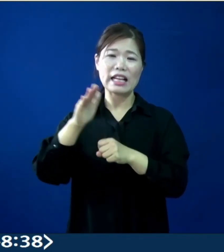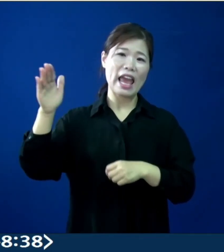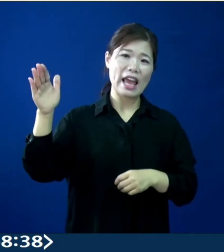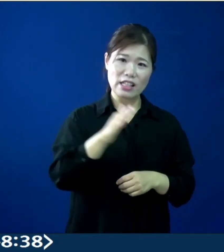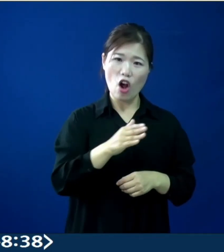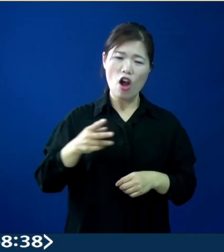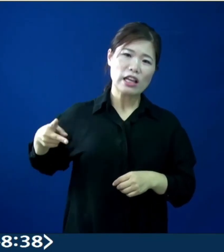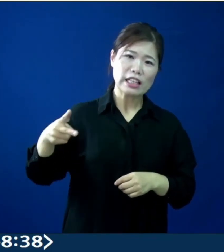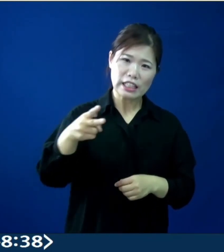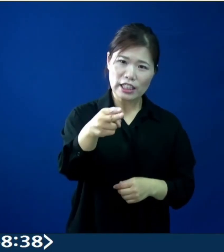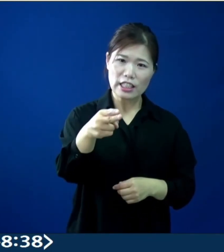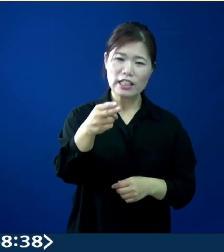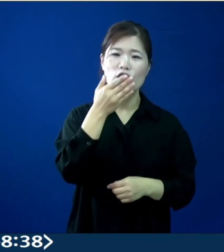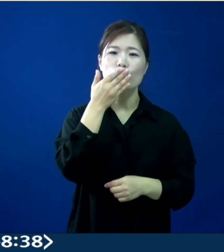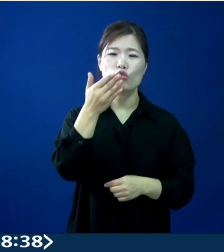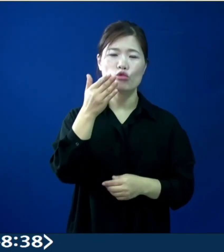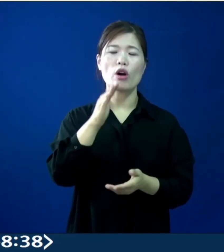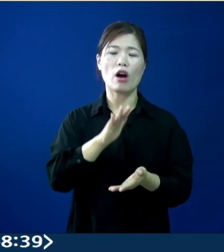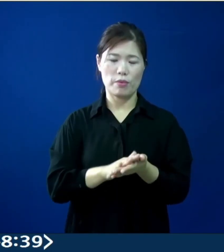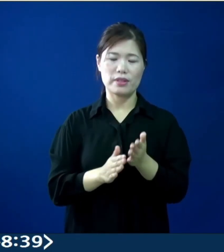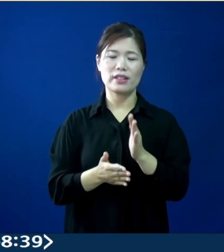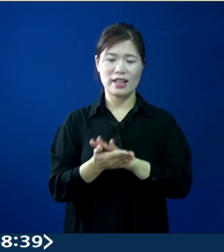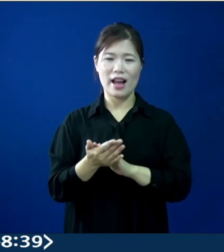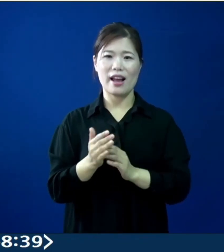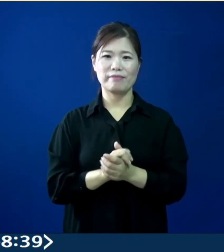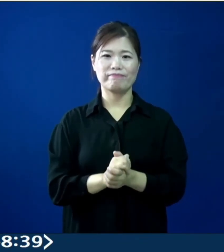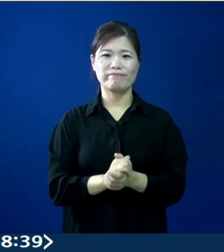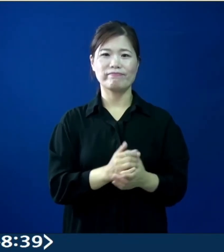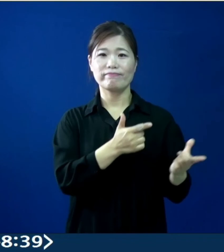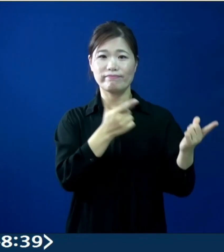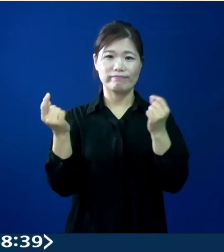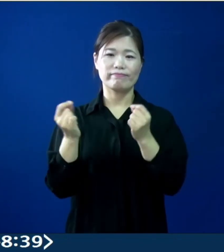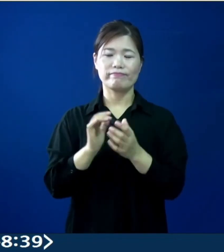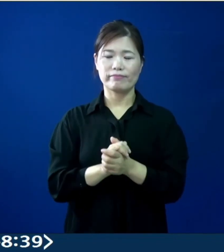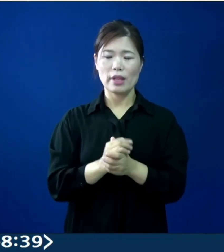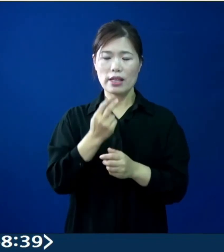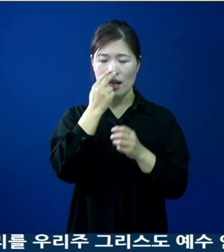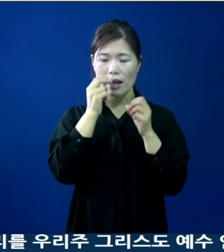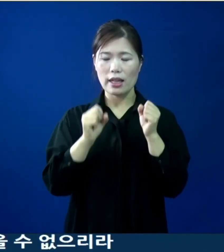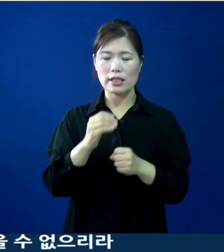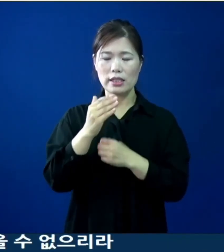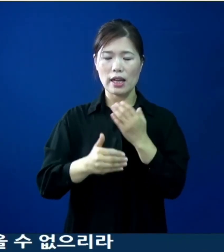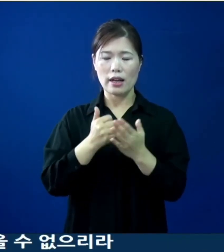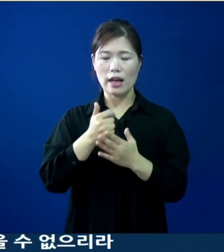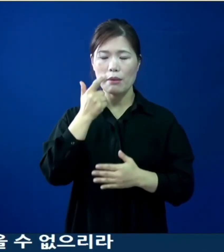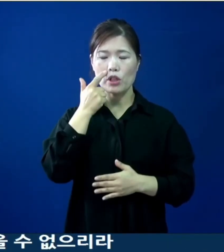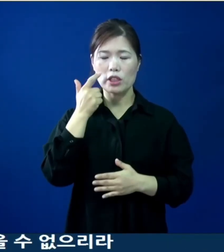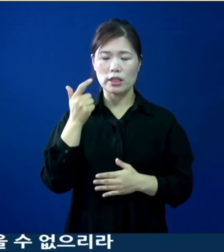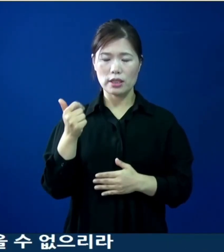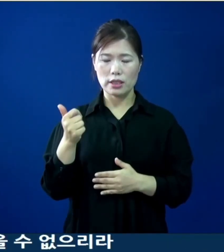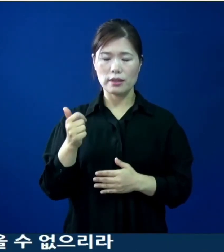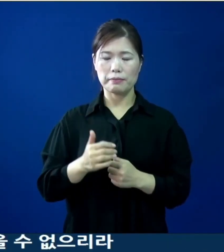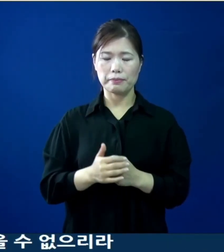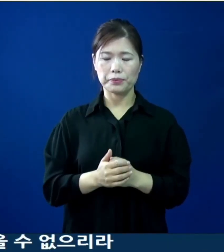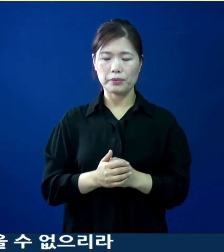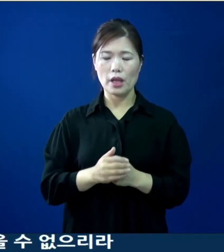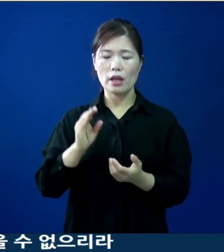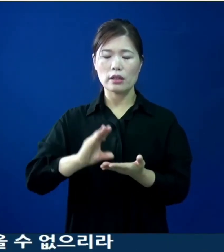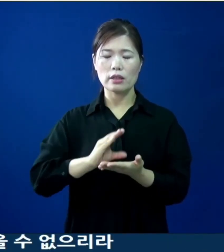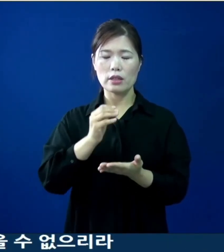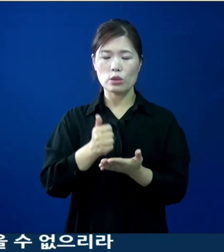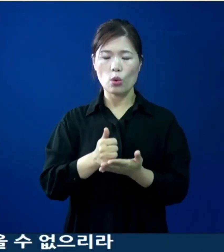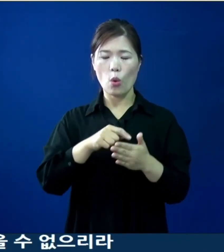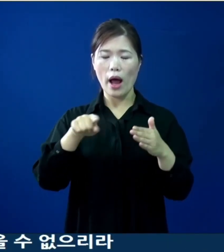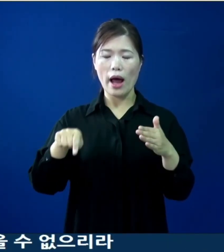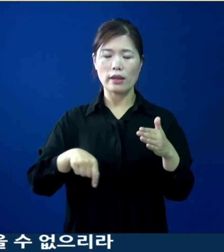끊을 수 없으리라. 기도하겠습니다. 살아계신 아버지 하나님, 그리스도